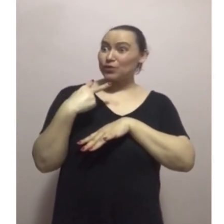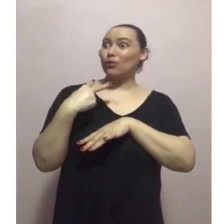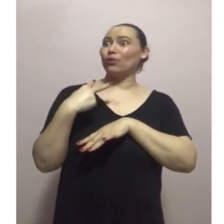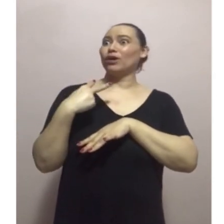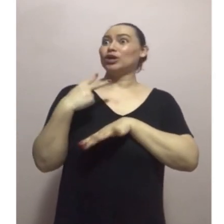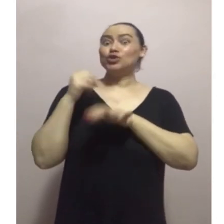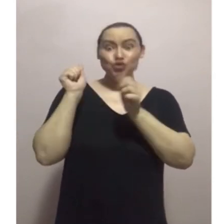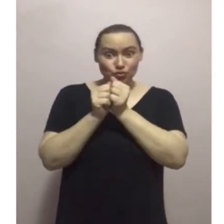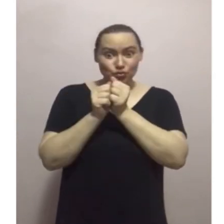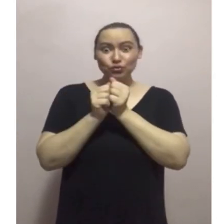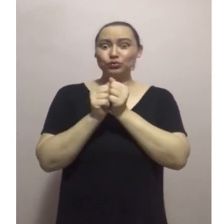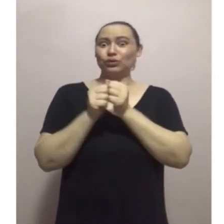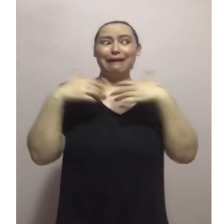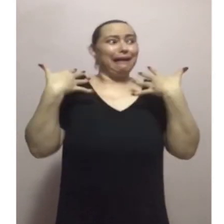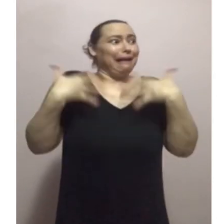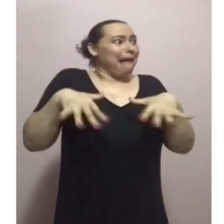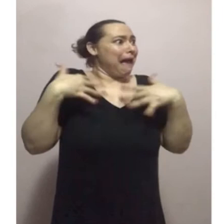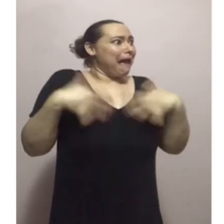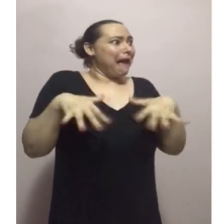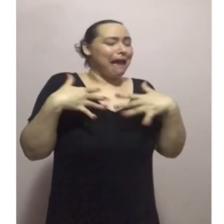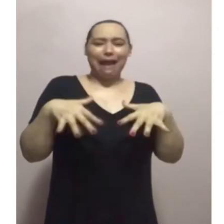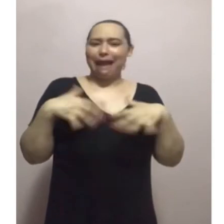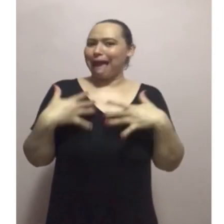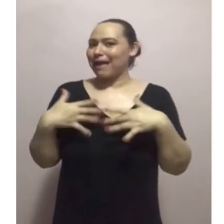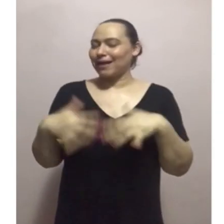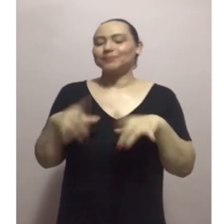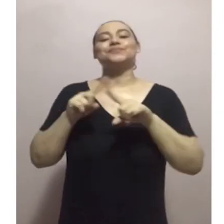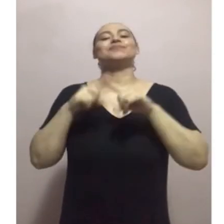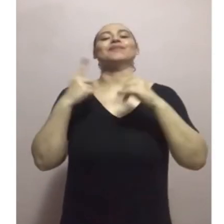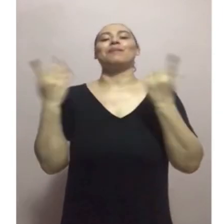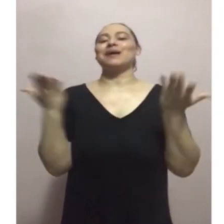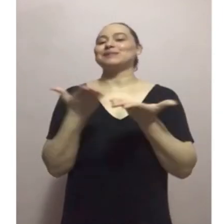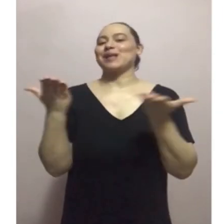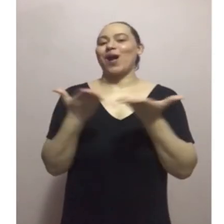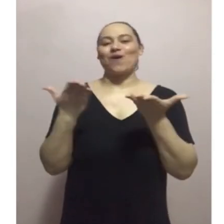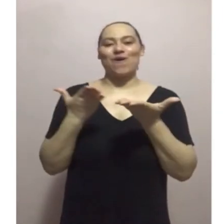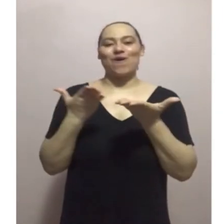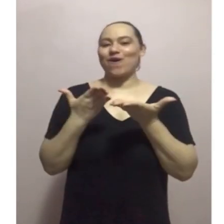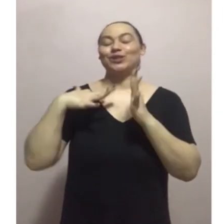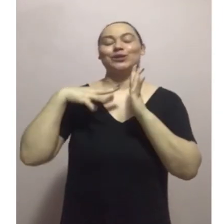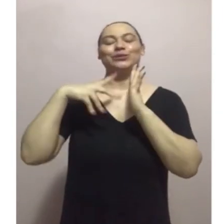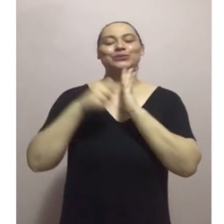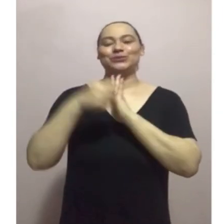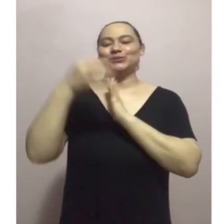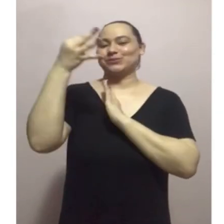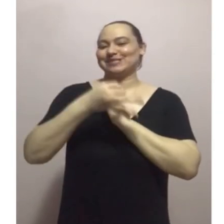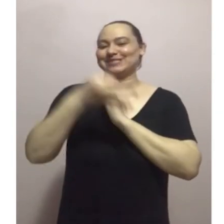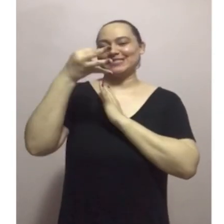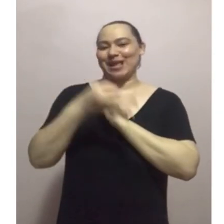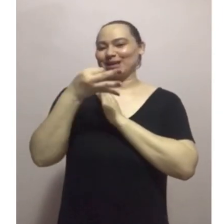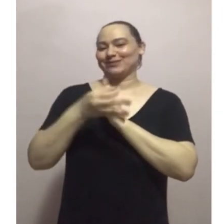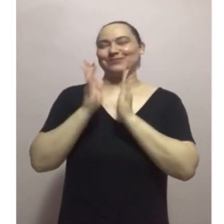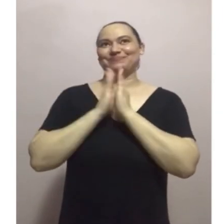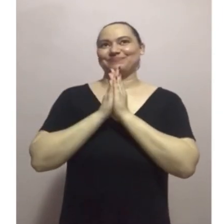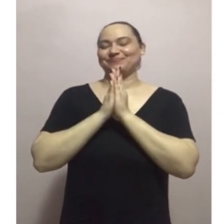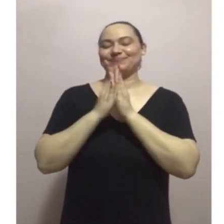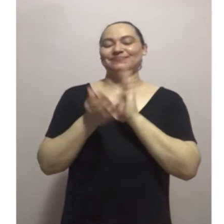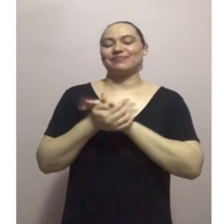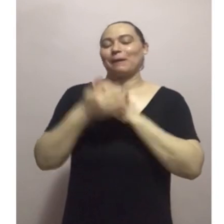se desesperou comigo nesses 10 dias, mas, mãe, tá dando tudo certo, que bom. Então foi isso, né? Foi um pouco...